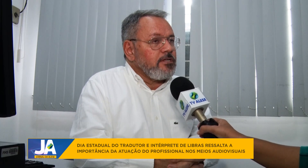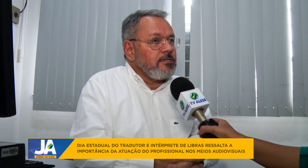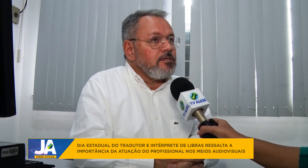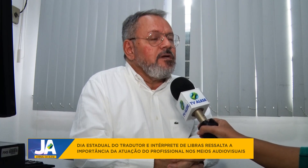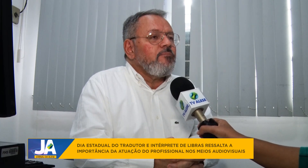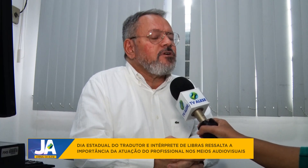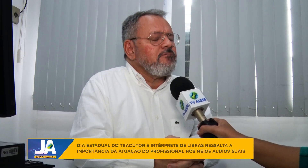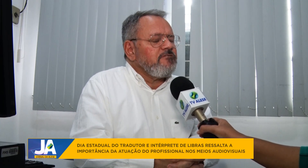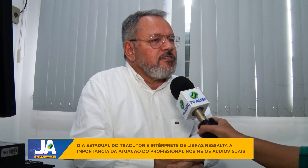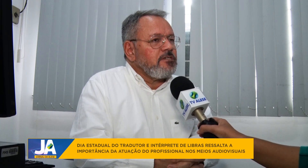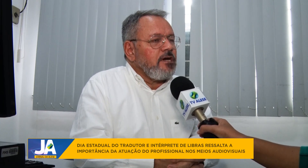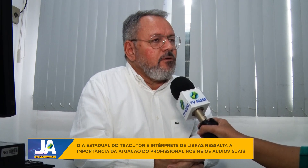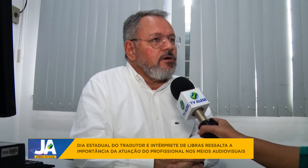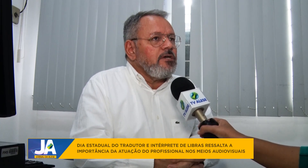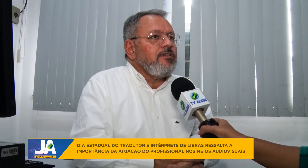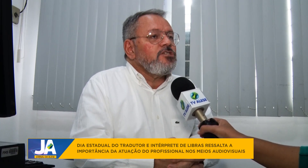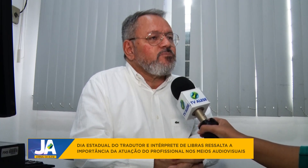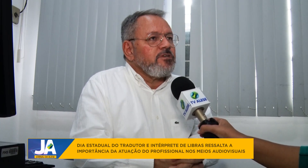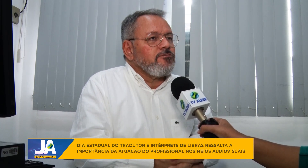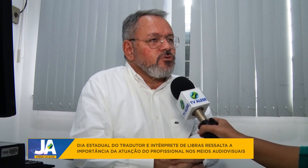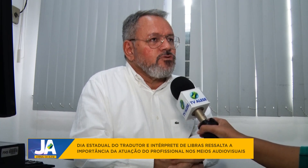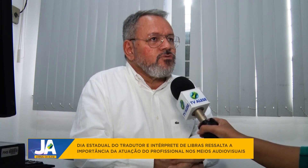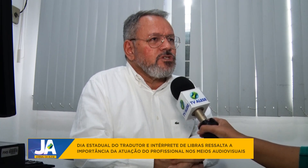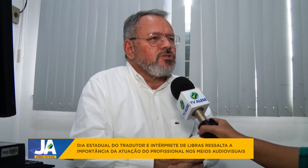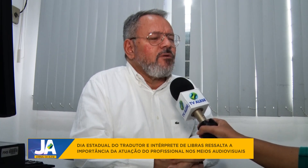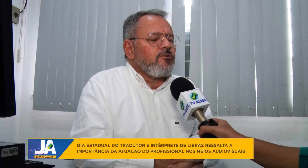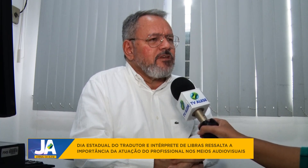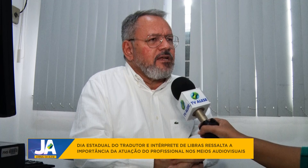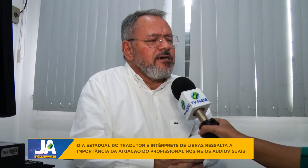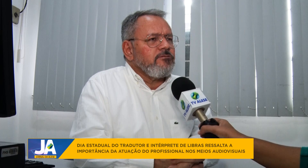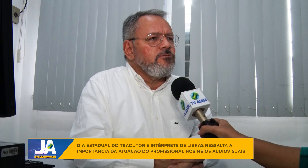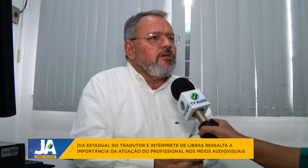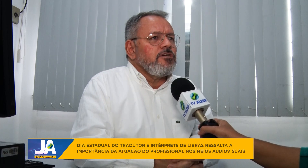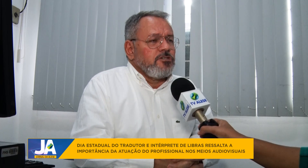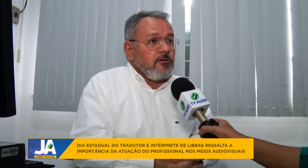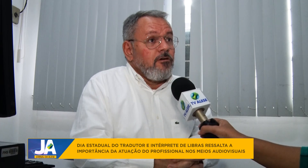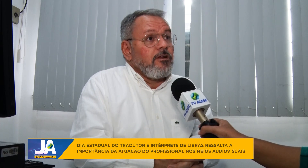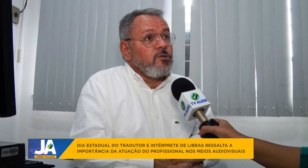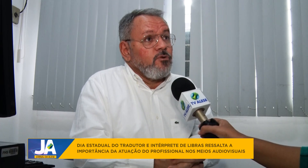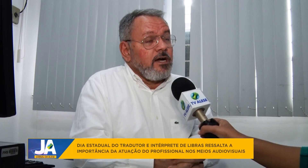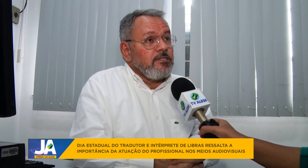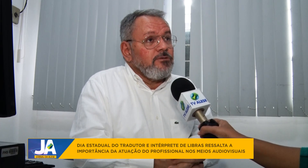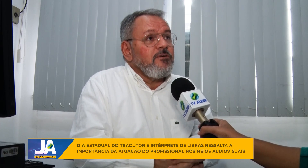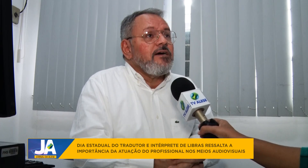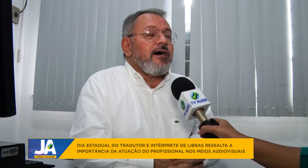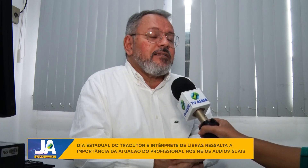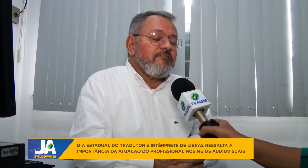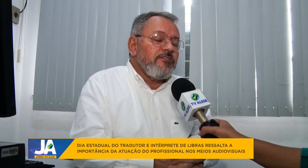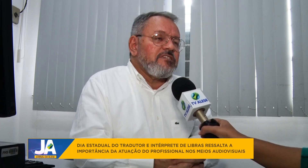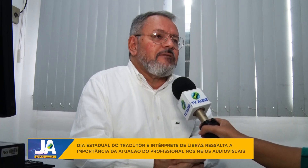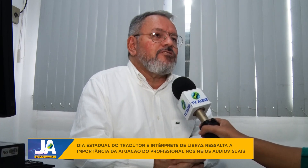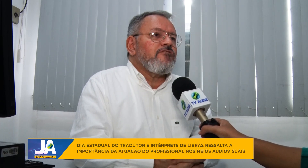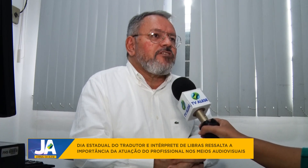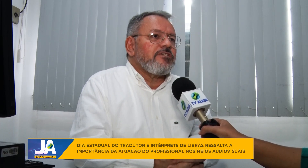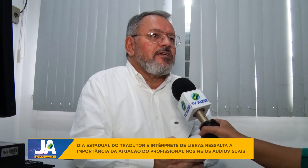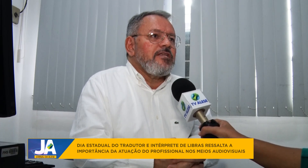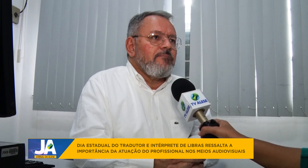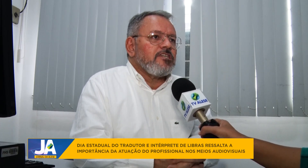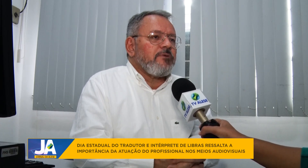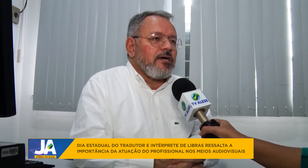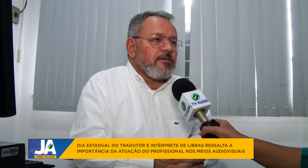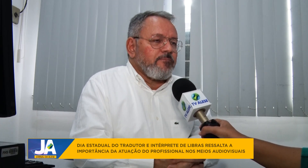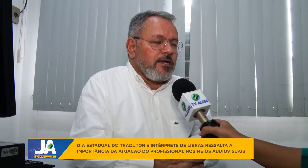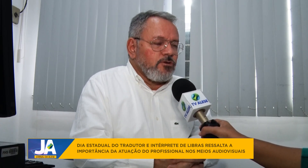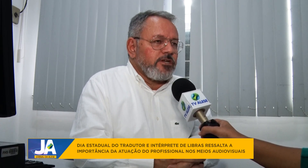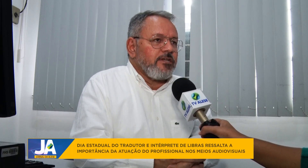isso é muito importante, porque é um diferencial, e inspira os outros que estão protelando, estão enrolando um bocadinho, a definitivamente oferecer